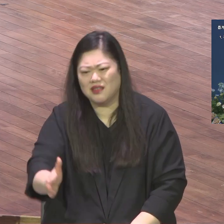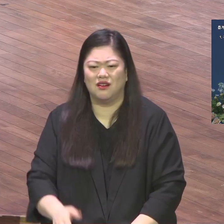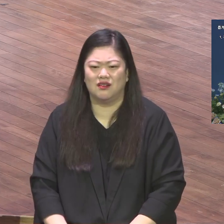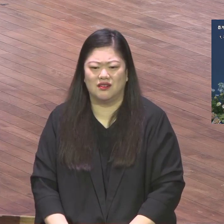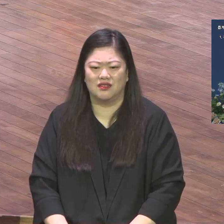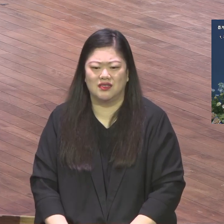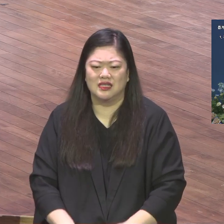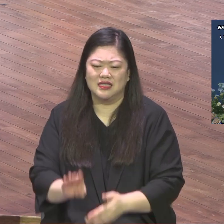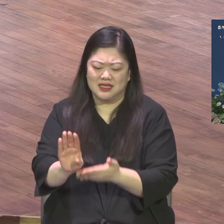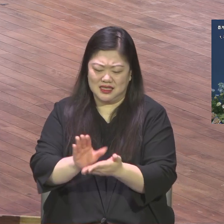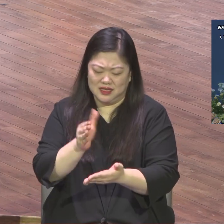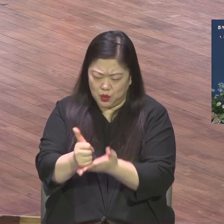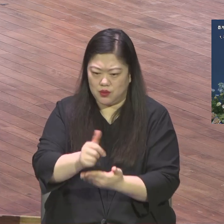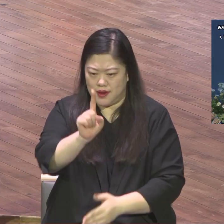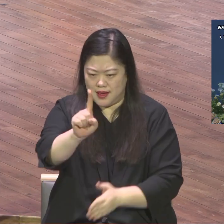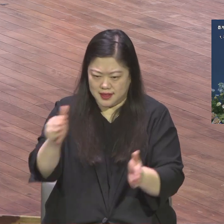복음만.